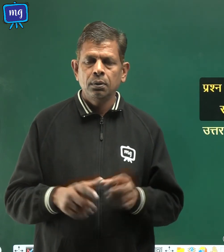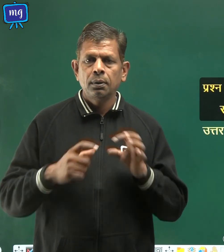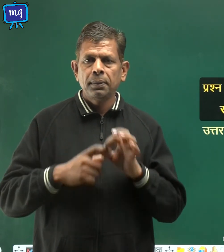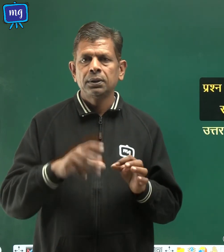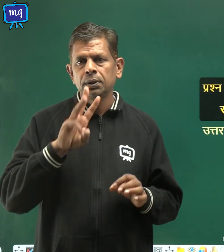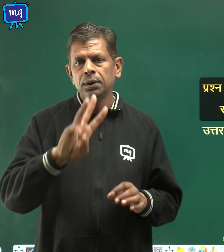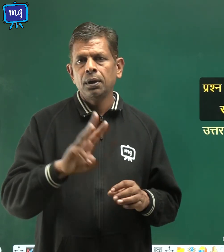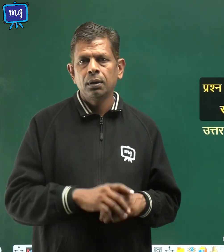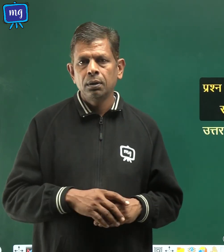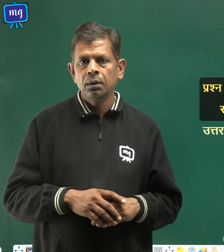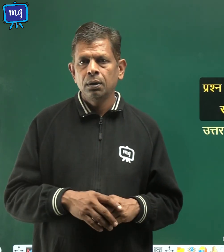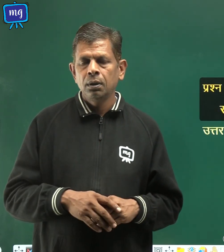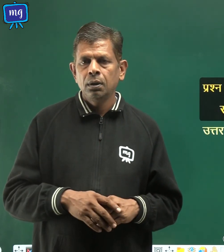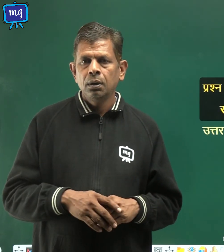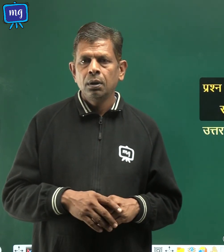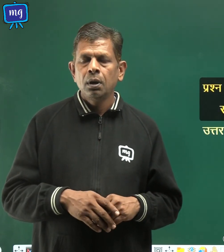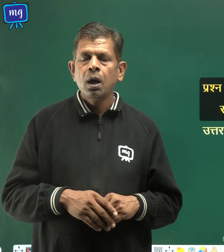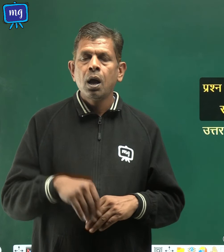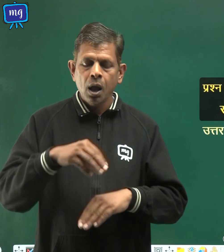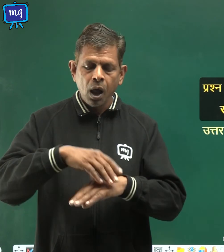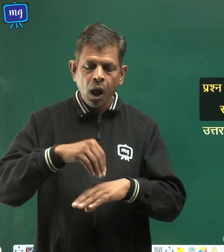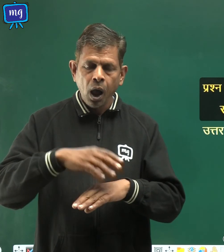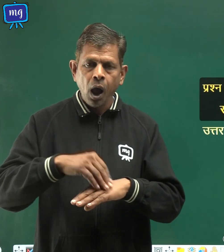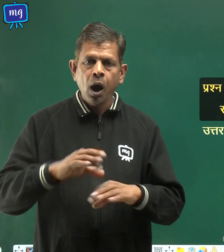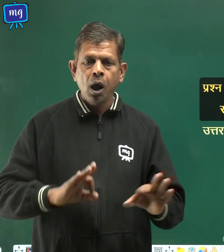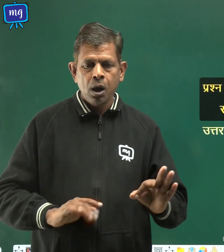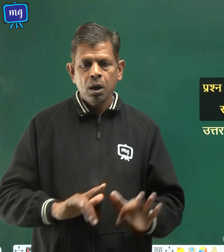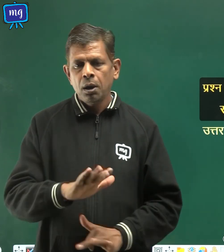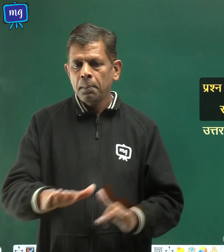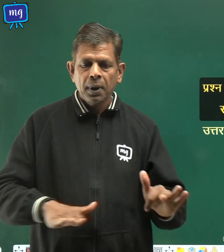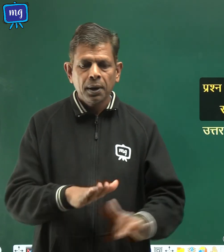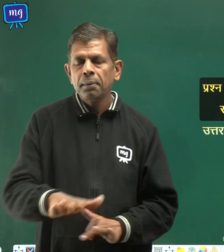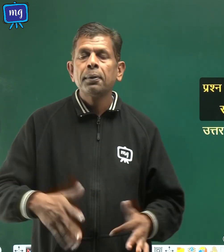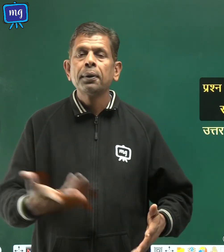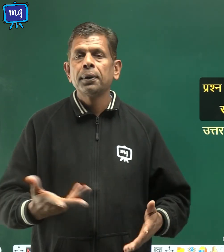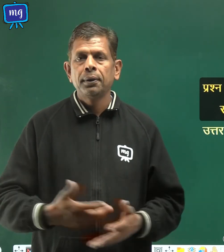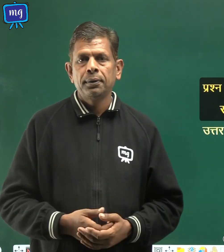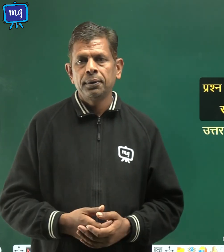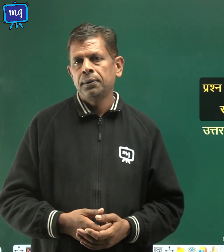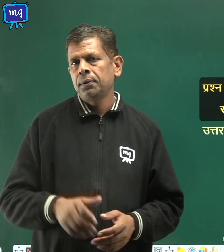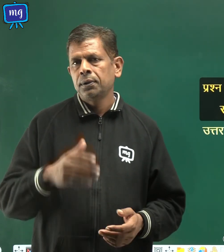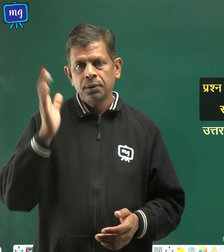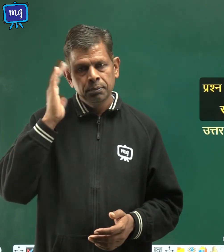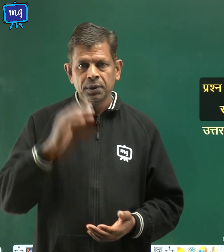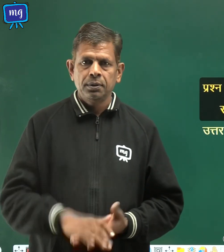प्रश्न 3, मृदा उपचार क्या है?